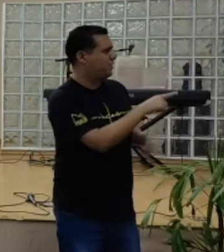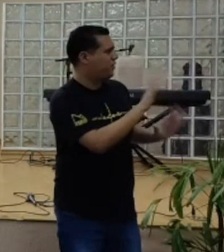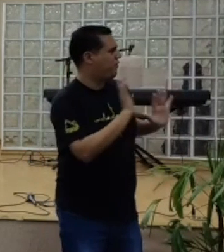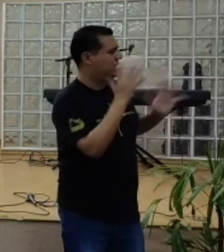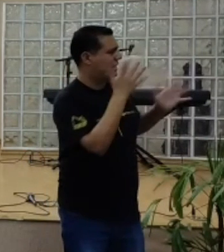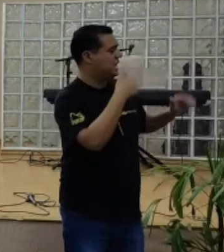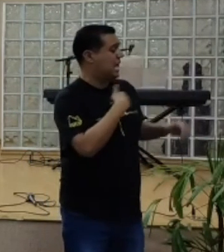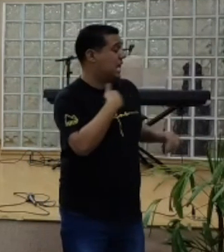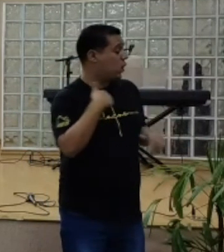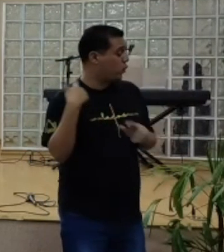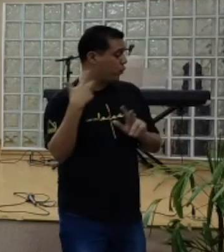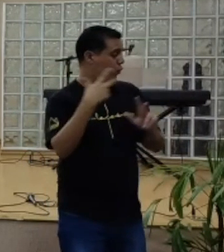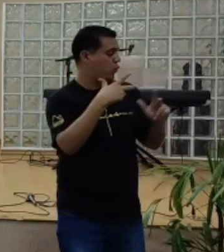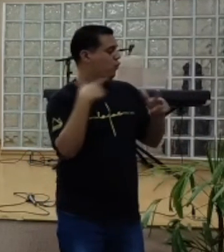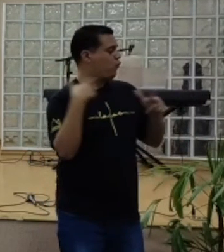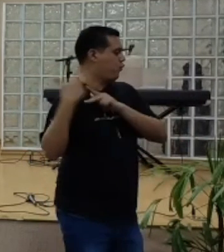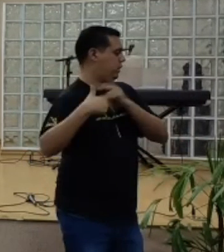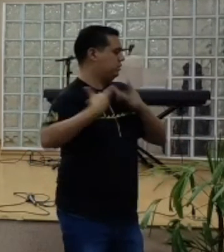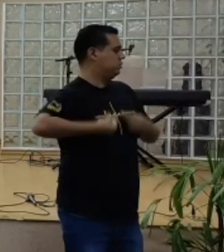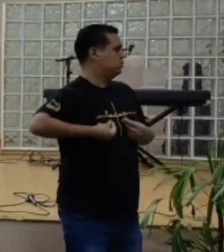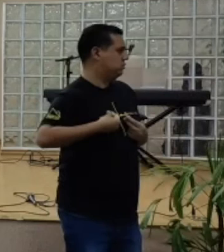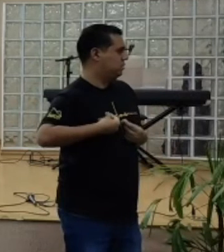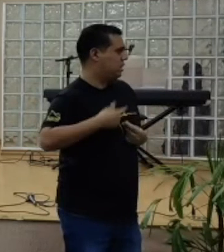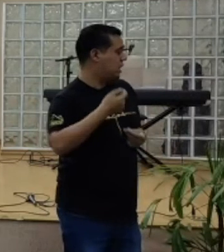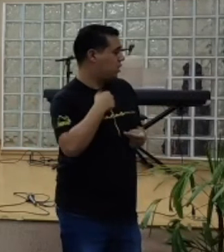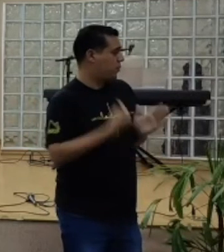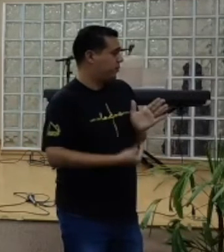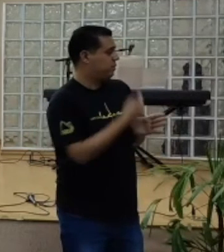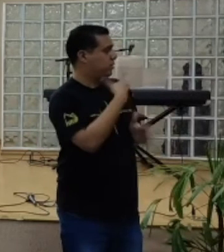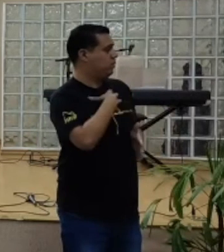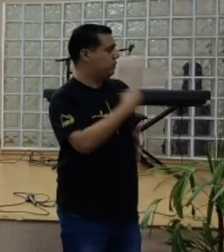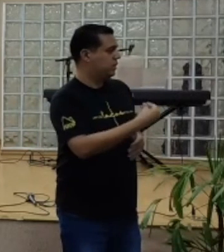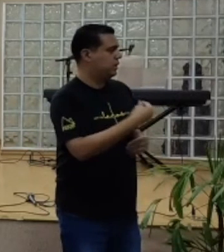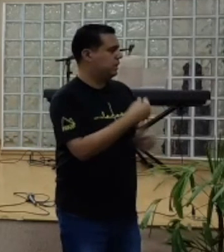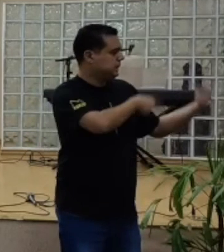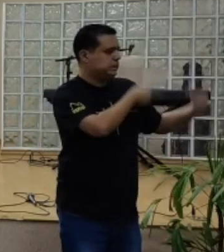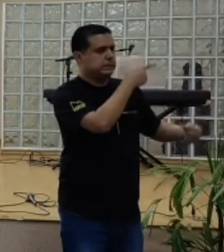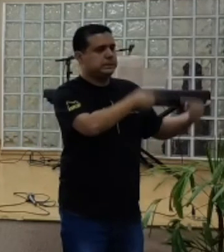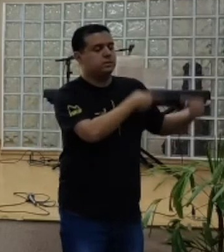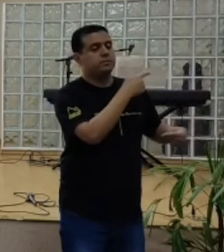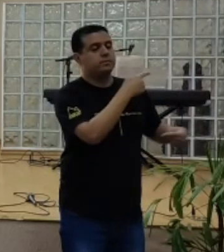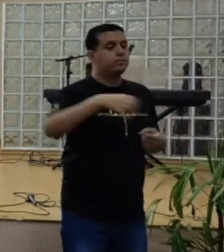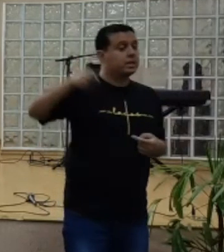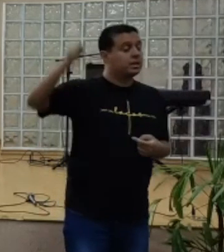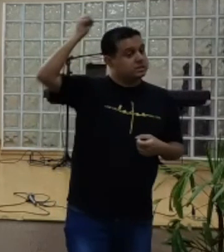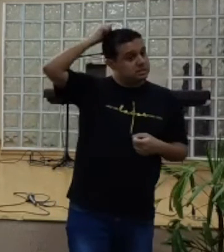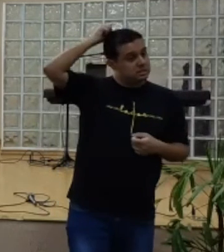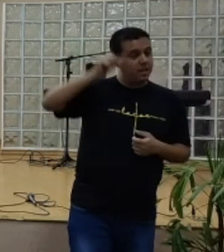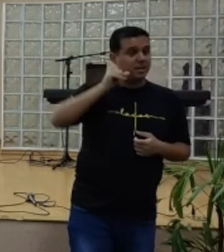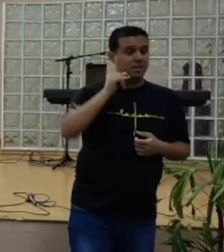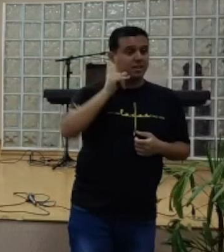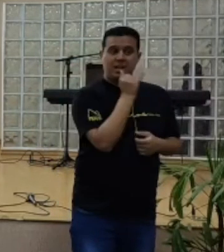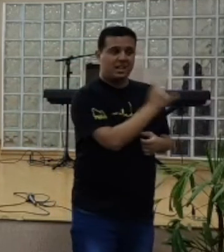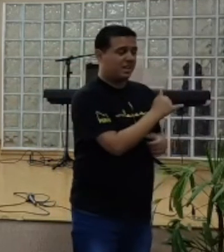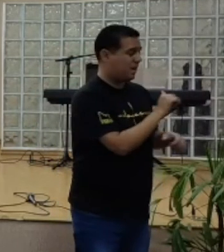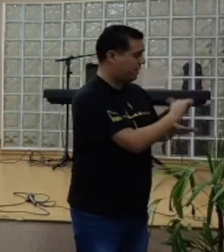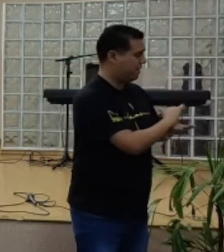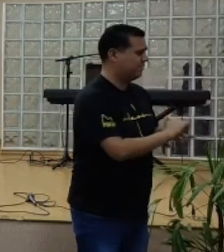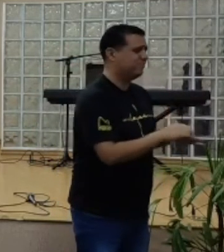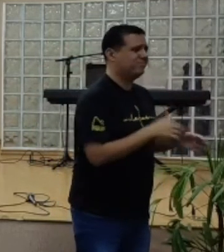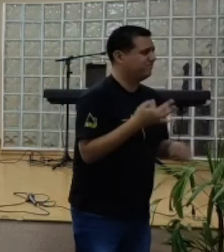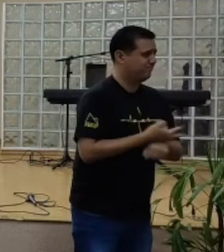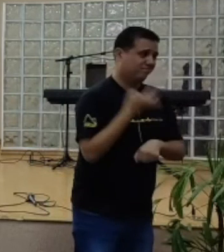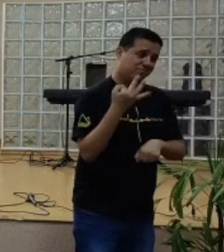e começa aquela discussão toda, e Sara diz para Abraão: não dá para suportar